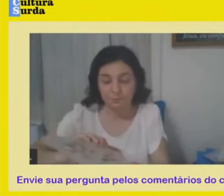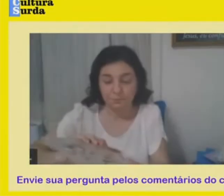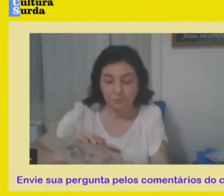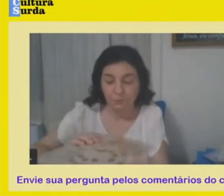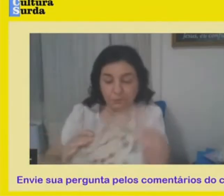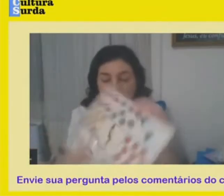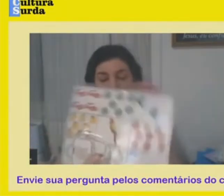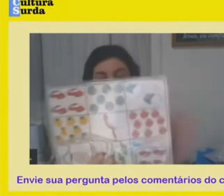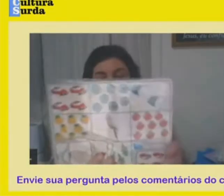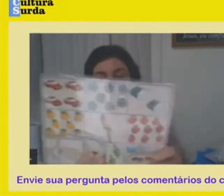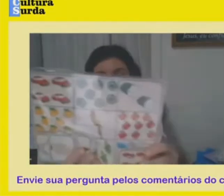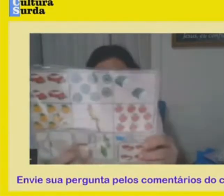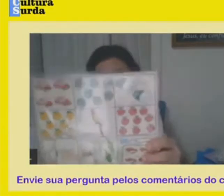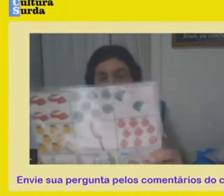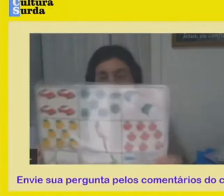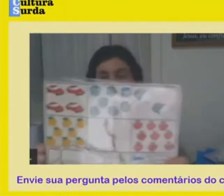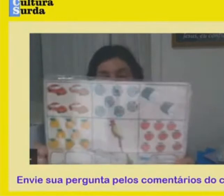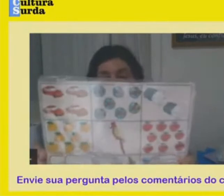portuguesa.